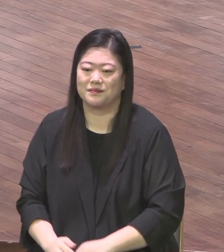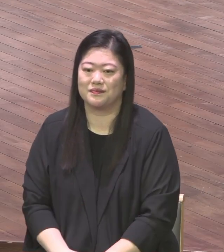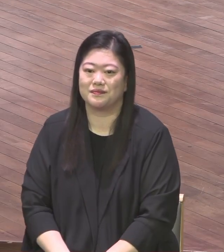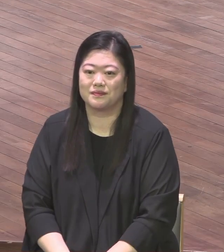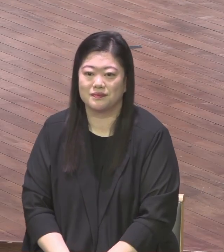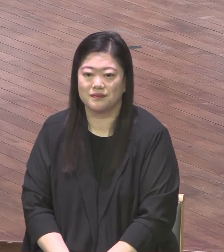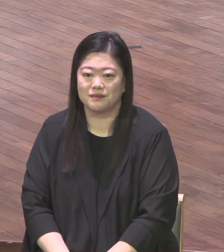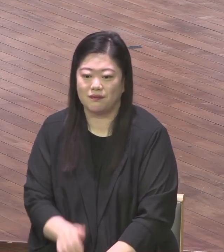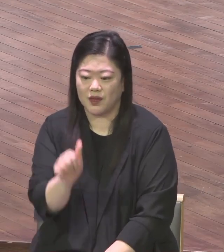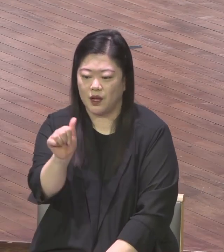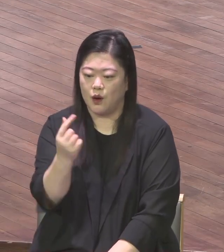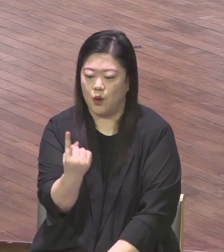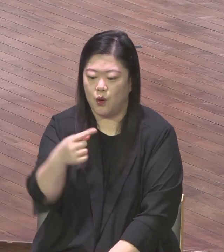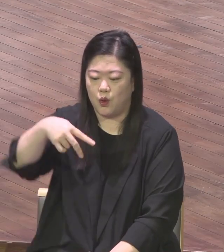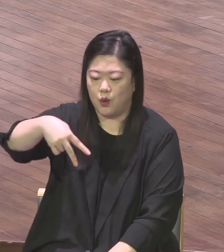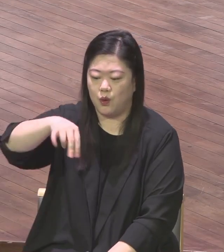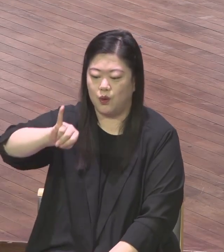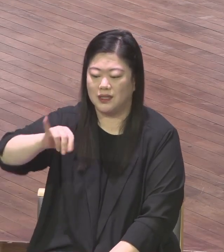본문의 호심경은